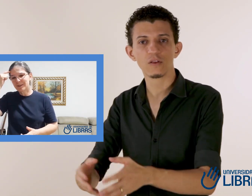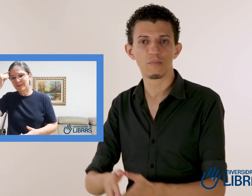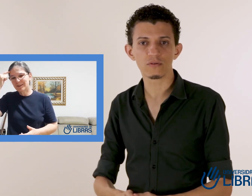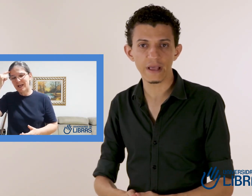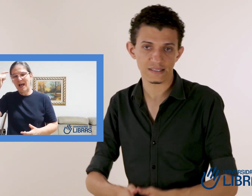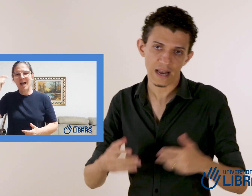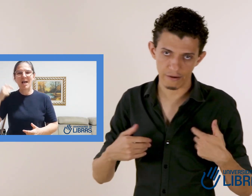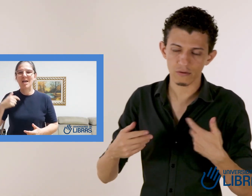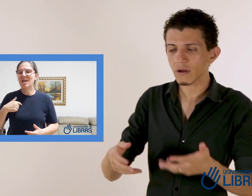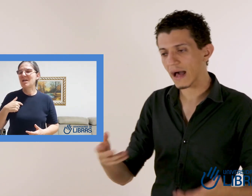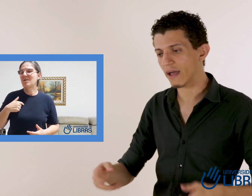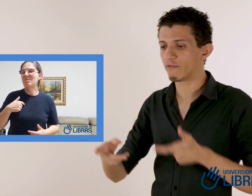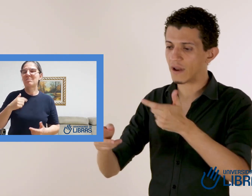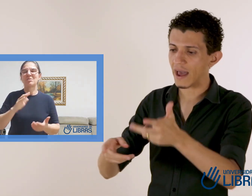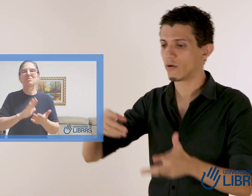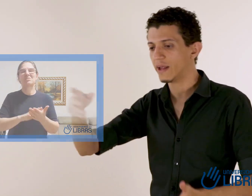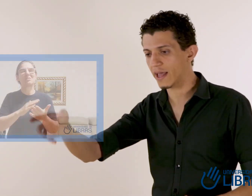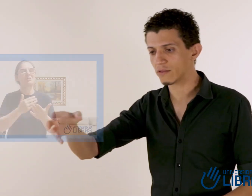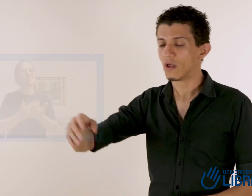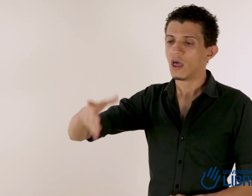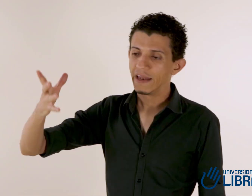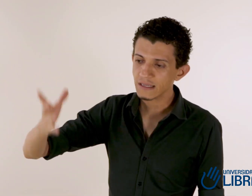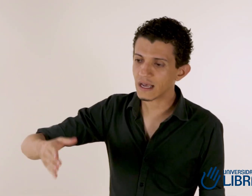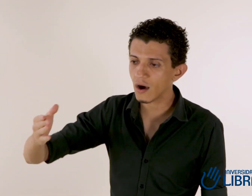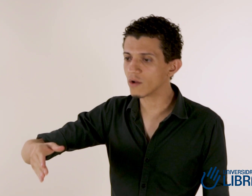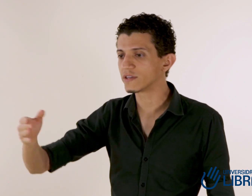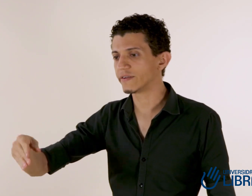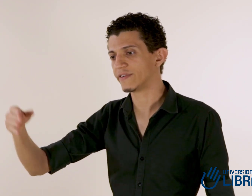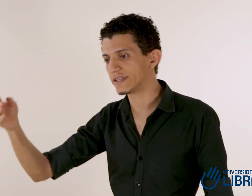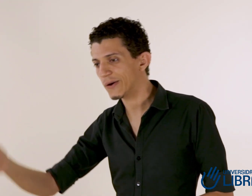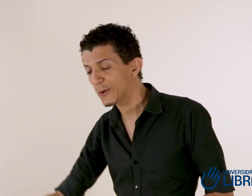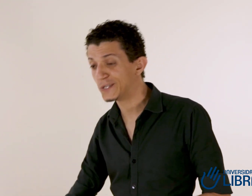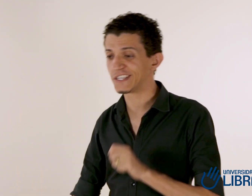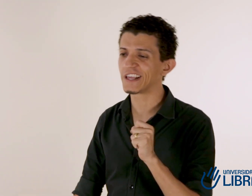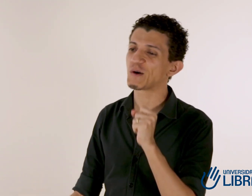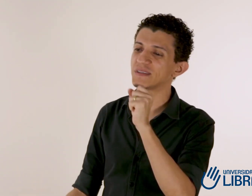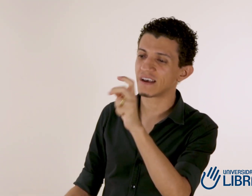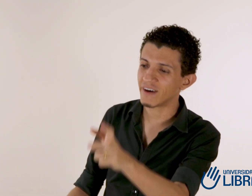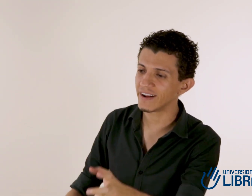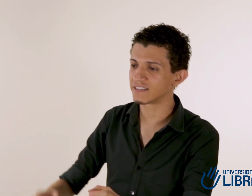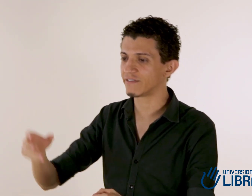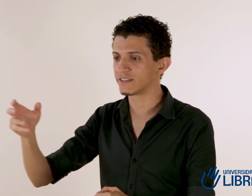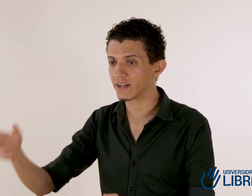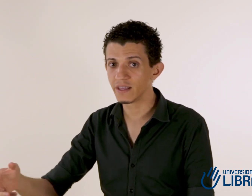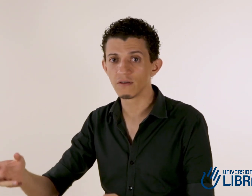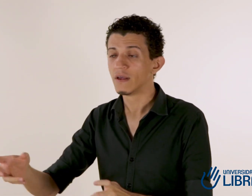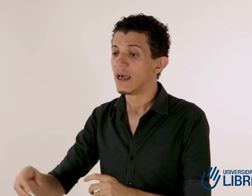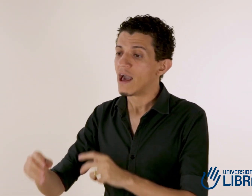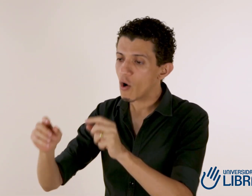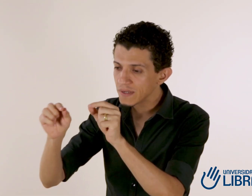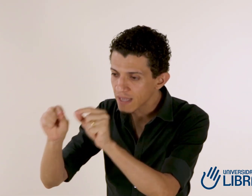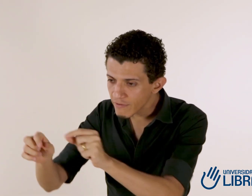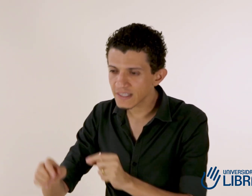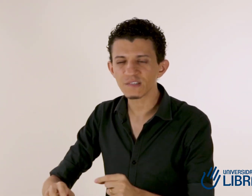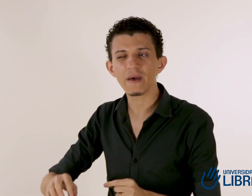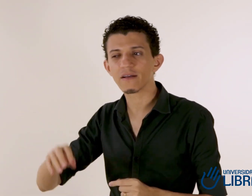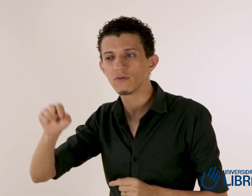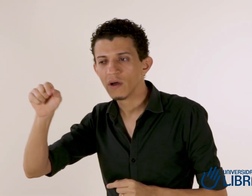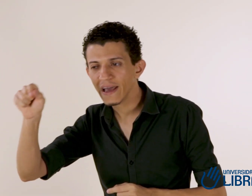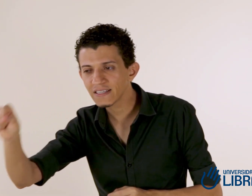do português. Claro, eu tô lá, eu vou lá e oriento. Nessa aula você vai fazer tal coisa, você tem que observar isso, vai fazer aquilo. Observe esse aspecto, esse